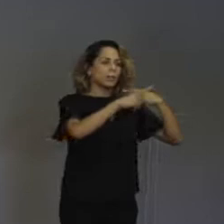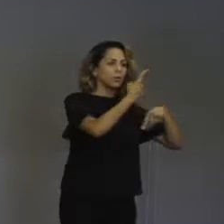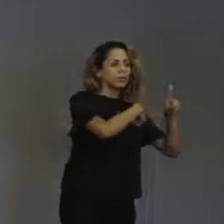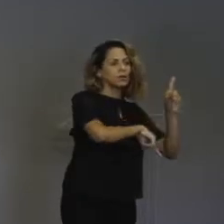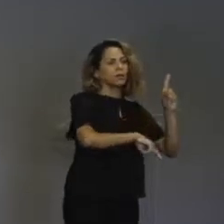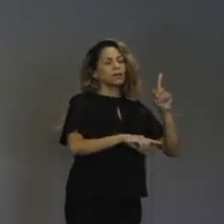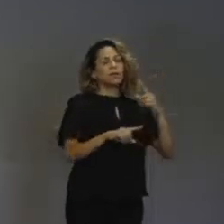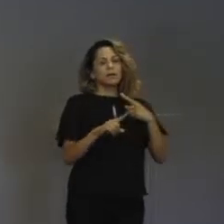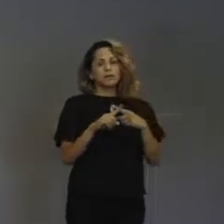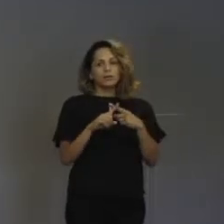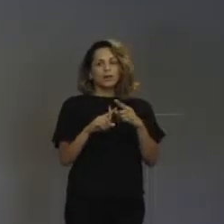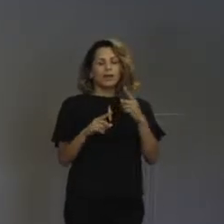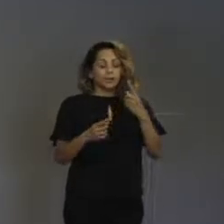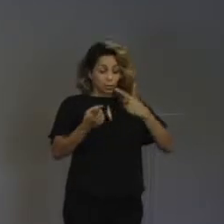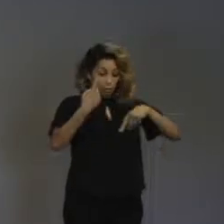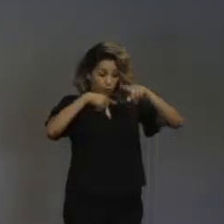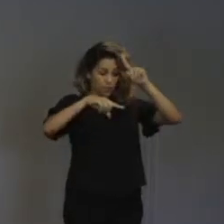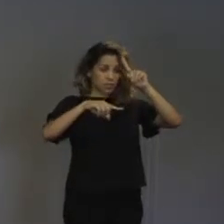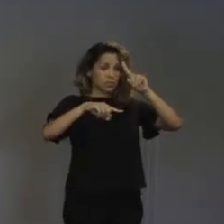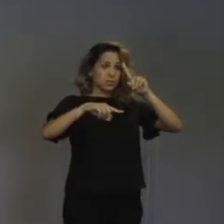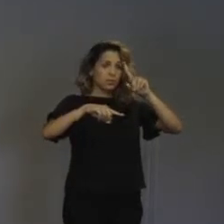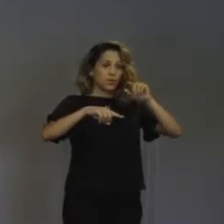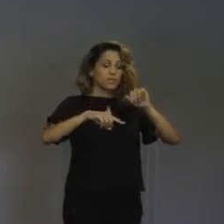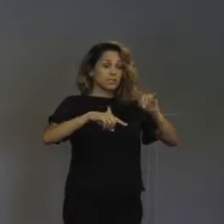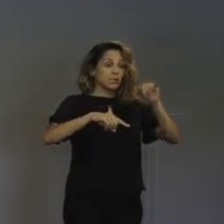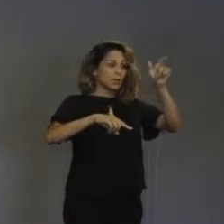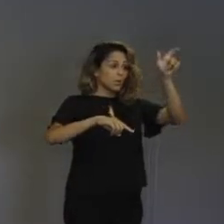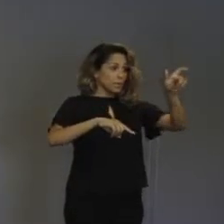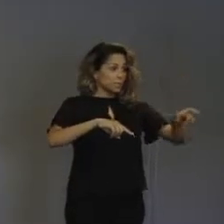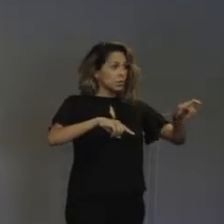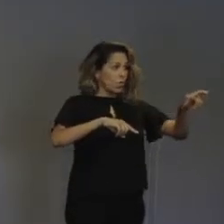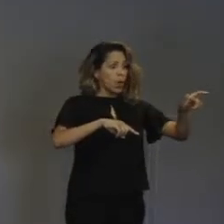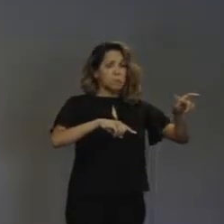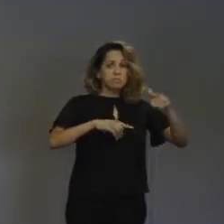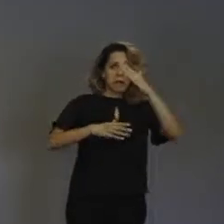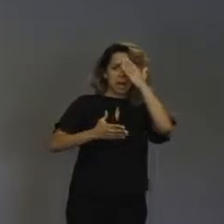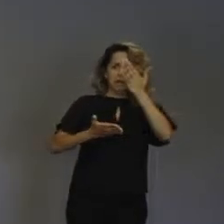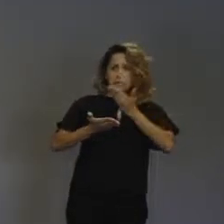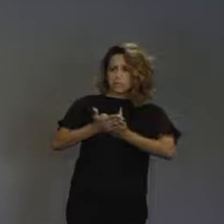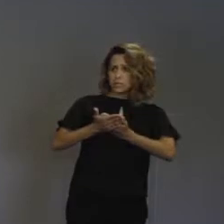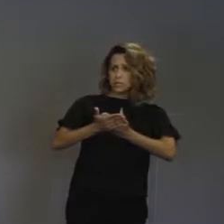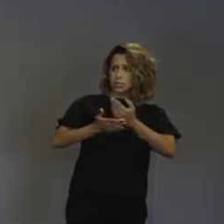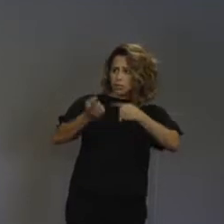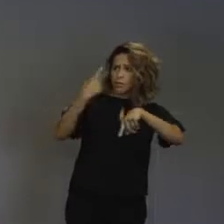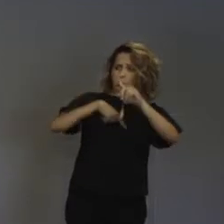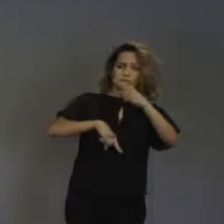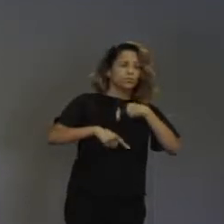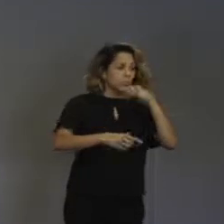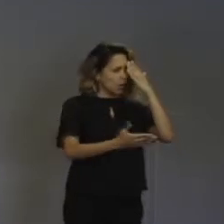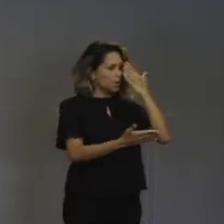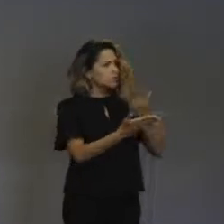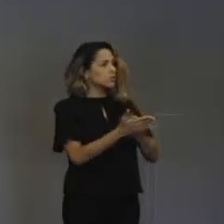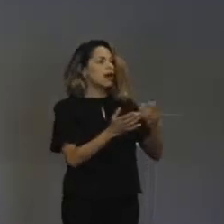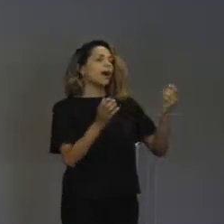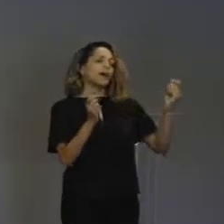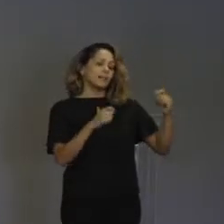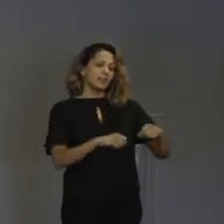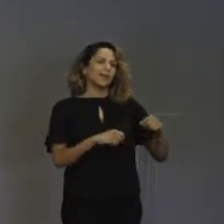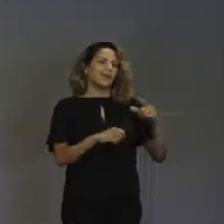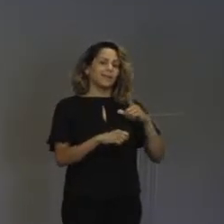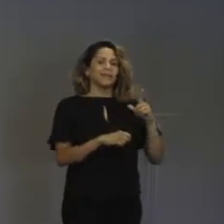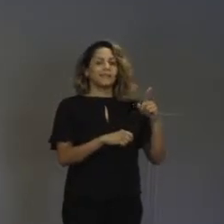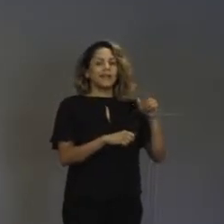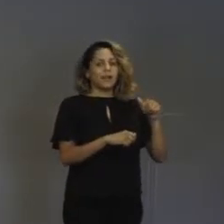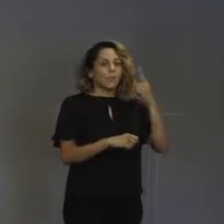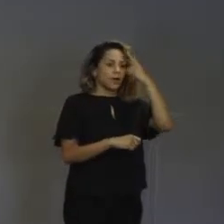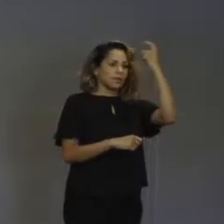Né? Inovação passa a ser inovação quando o outro dá valor a ela também. Senão é uma ideia maluca, simpática, mas que não é o que